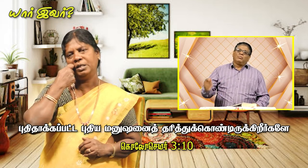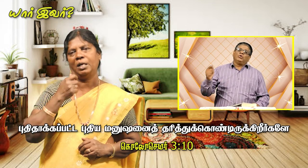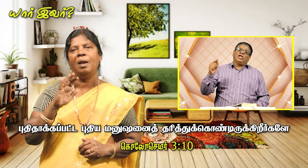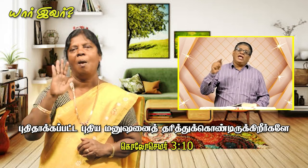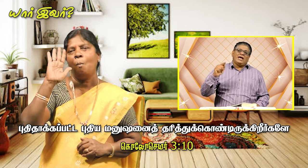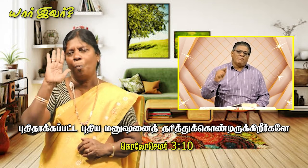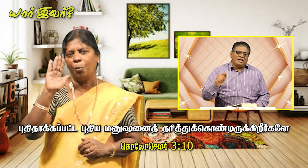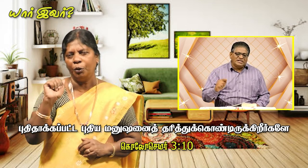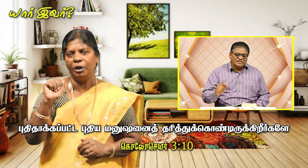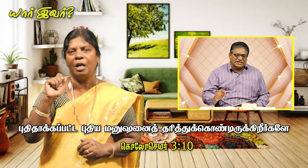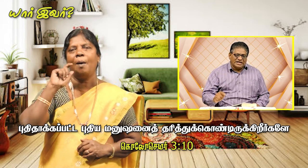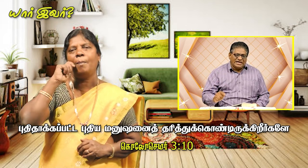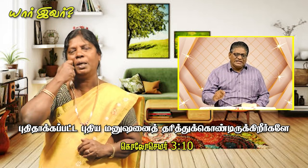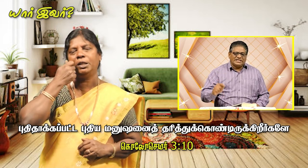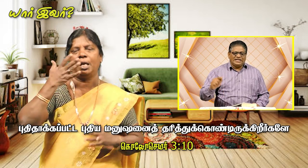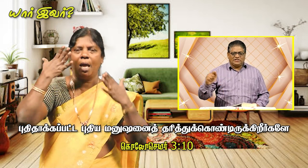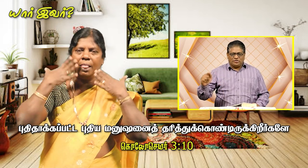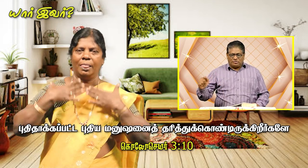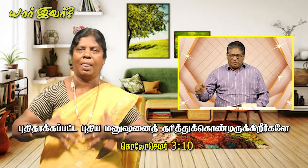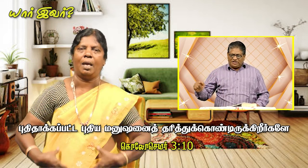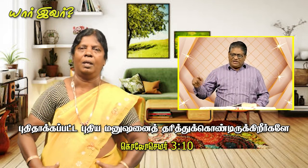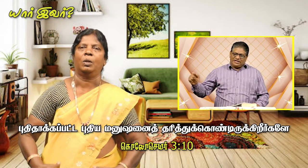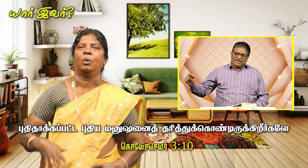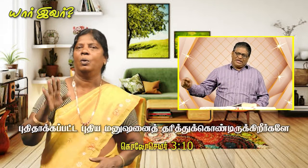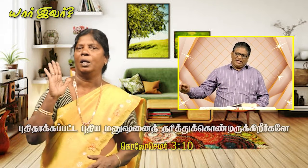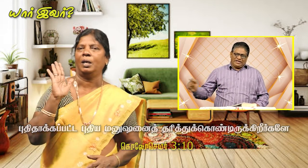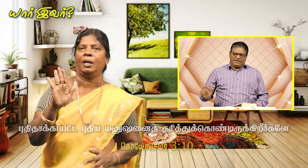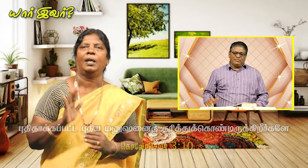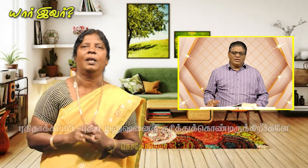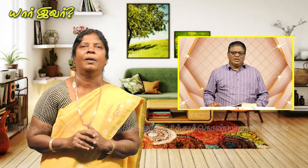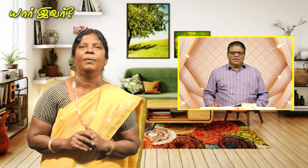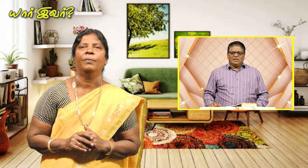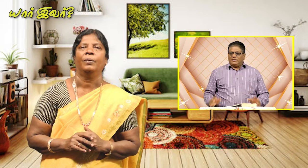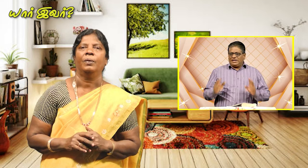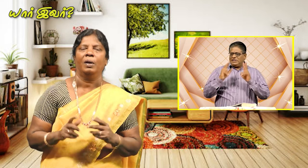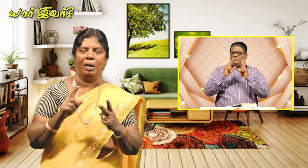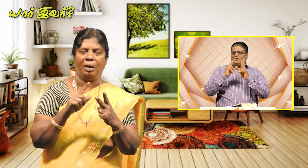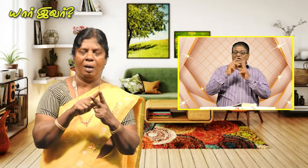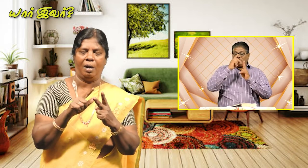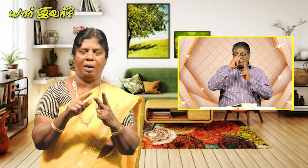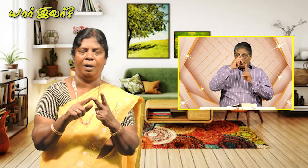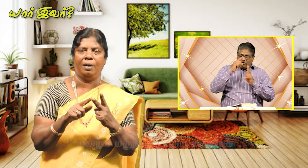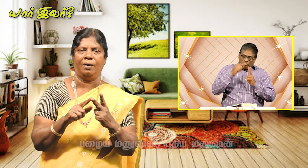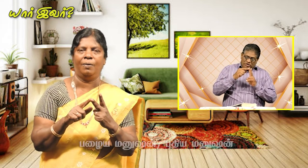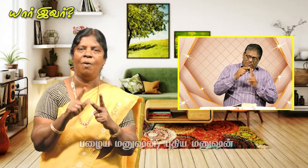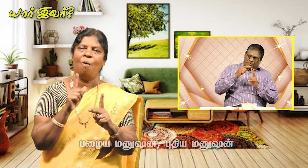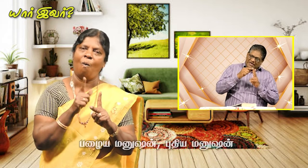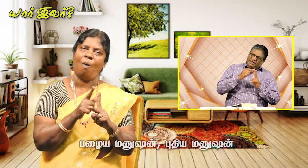புதிதாக்கப்பட்ட புதிய மனுஷனை தரித்து கொண்டிருக்கிறீர்களே. இப்ப